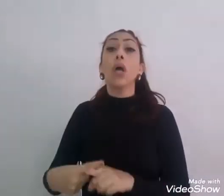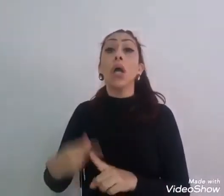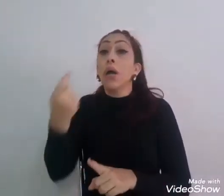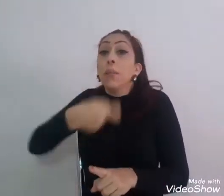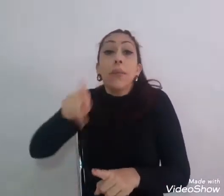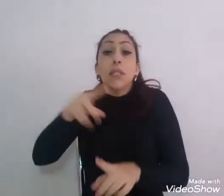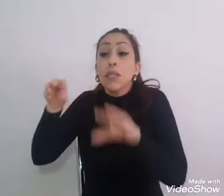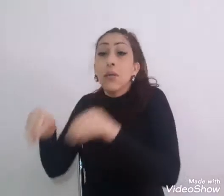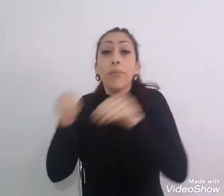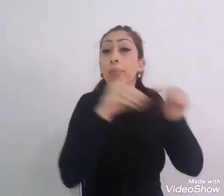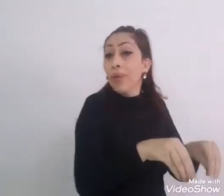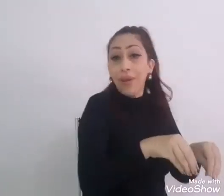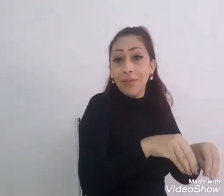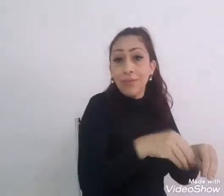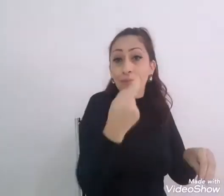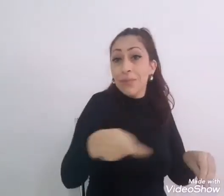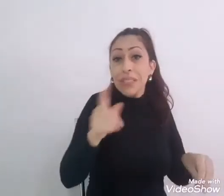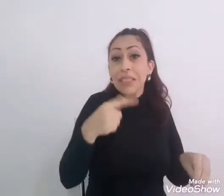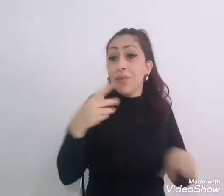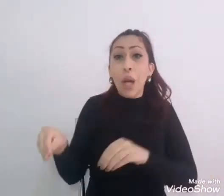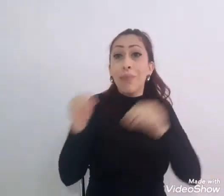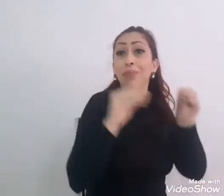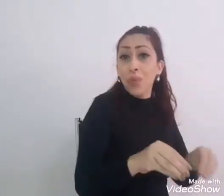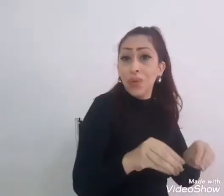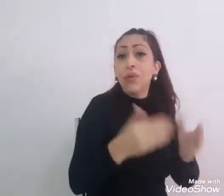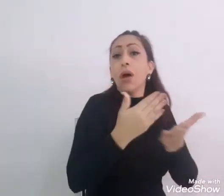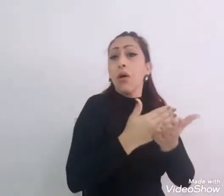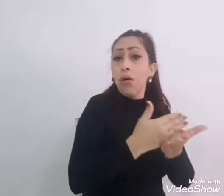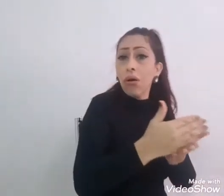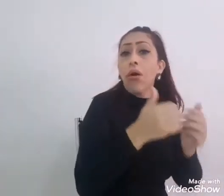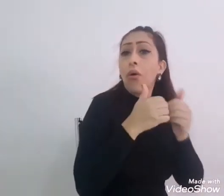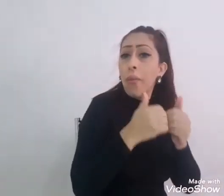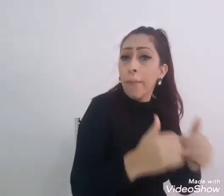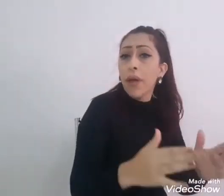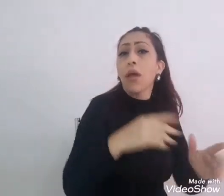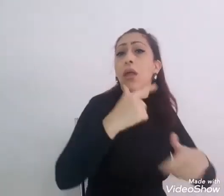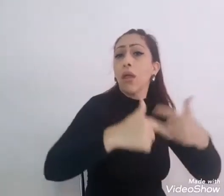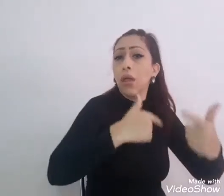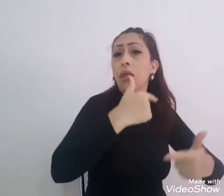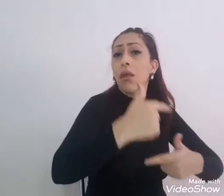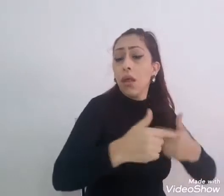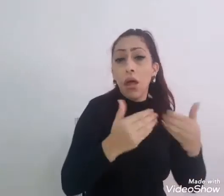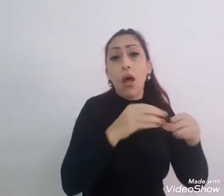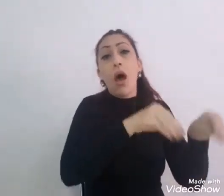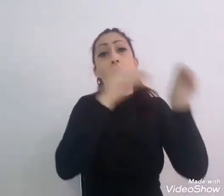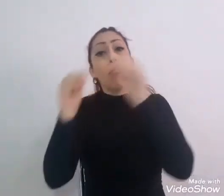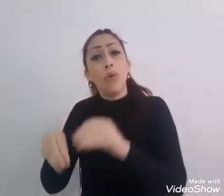enfim, de melhores condições de vida. Eles passam a se fixar em um determinado território. Antes, durante o Paleolítico, eles viviam em